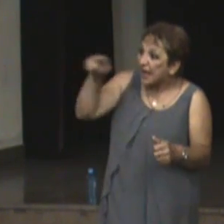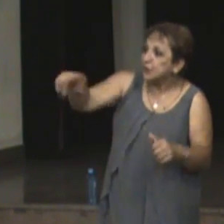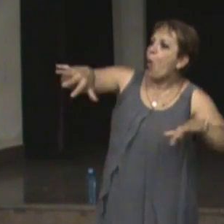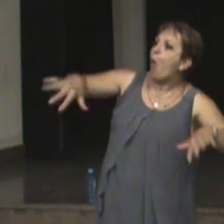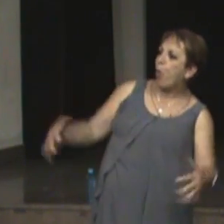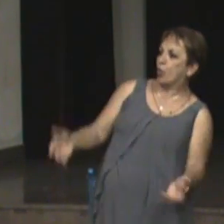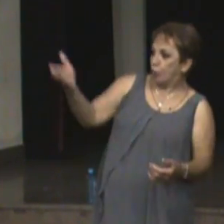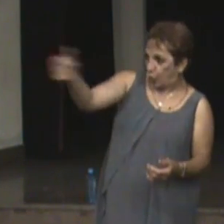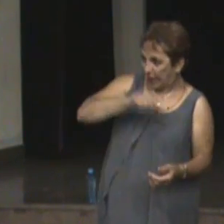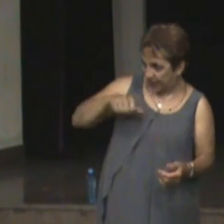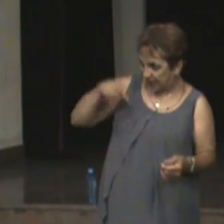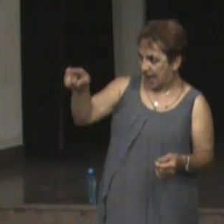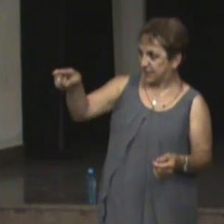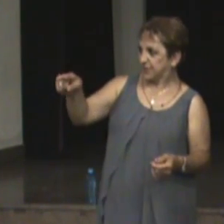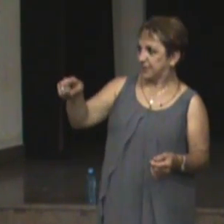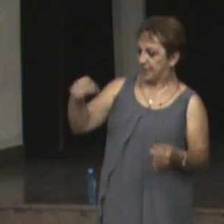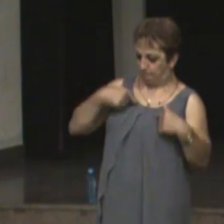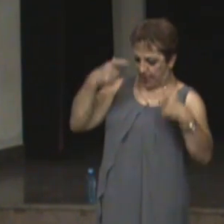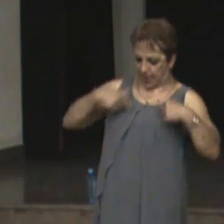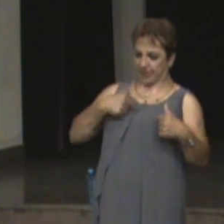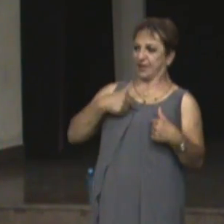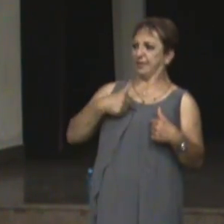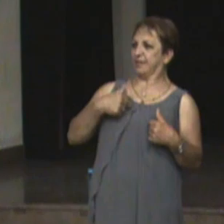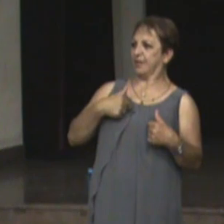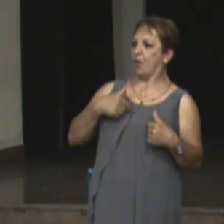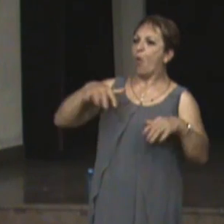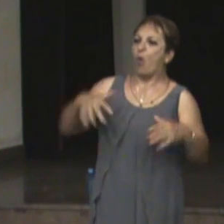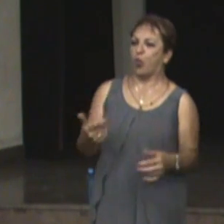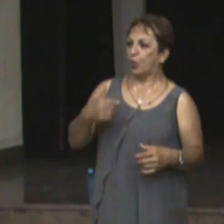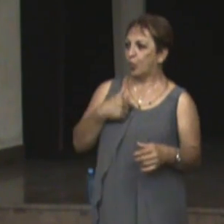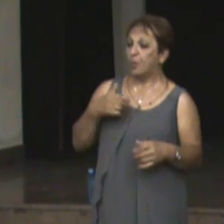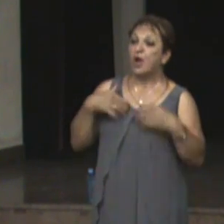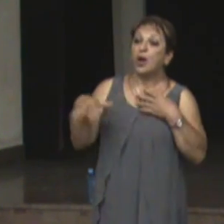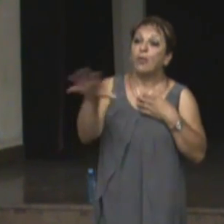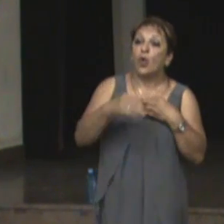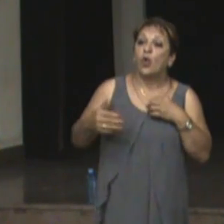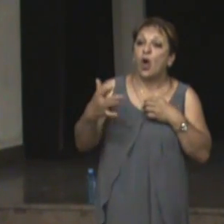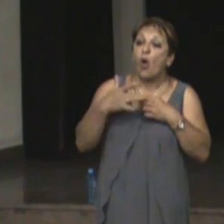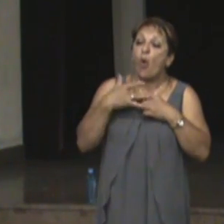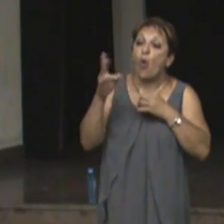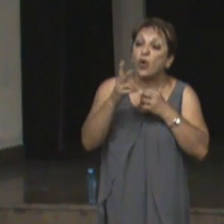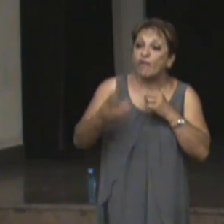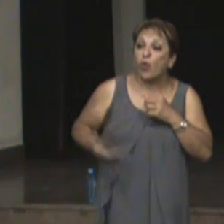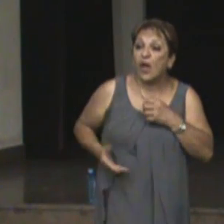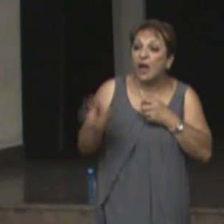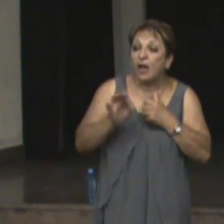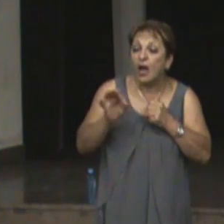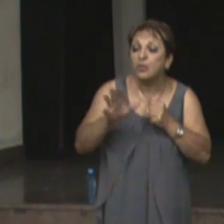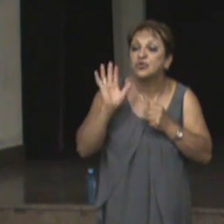հոգնում, եւ մեր ոգևոր կյանքի համար սա շատ կարևոր բացահայտում է։